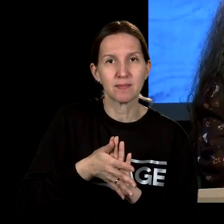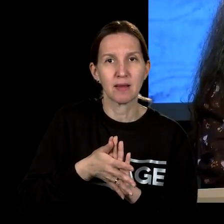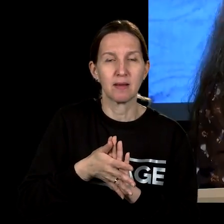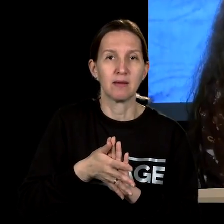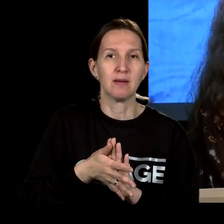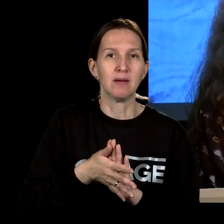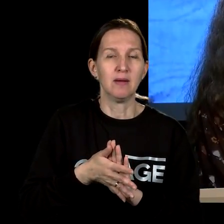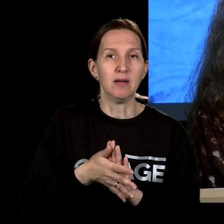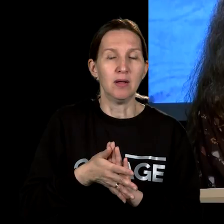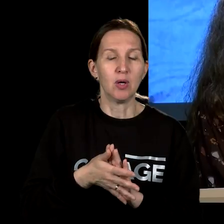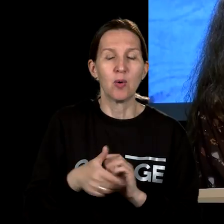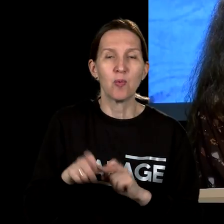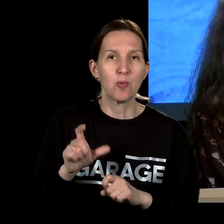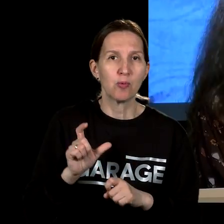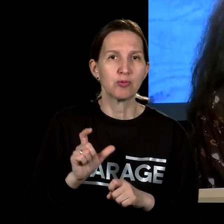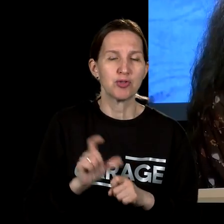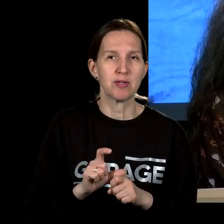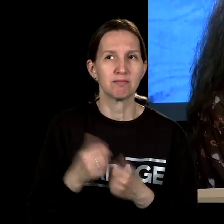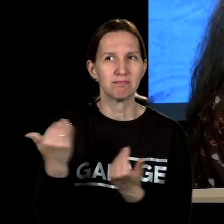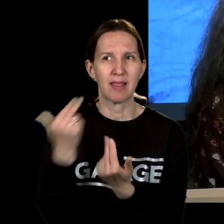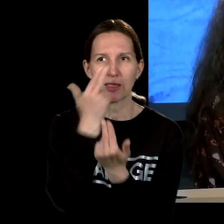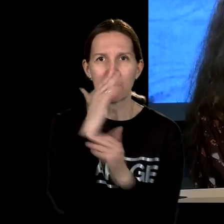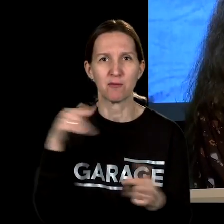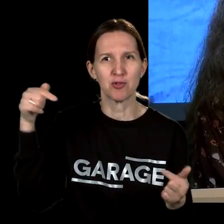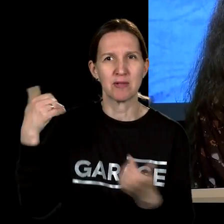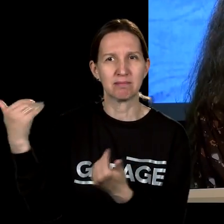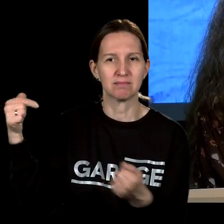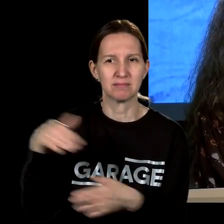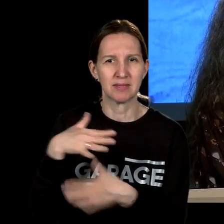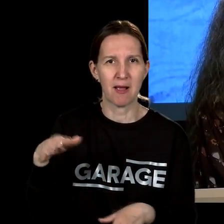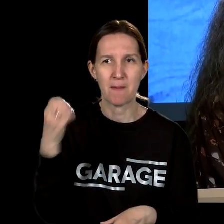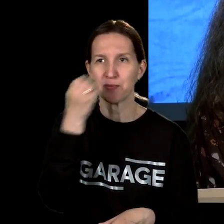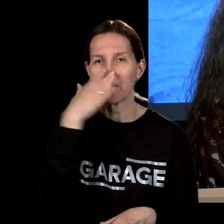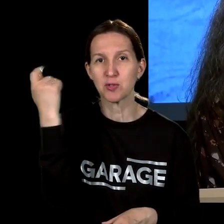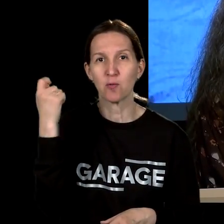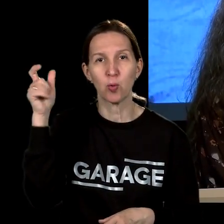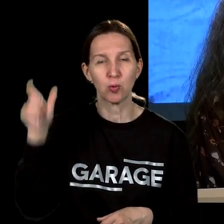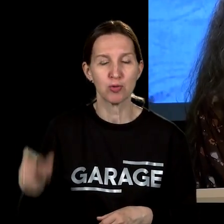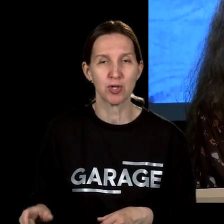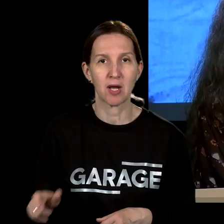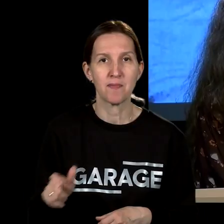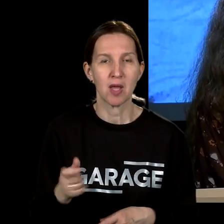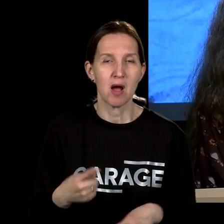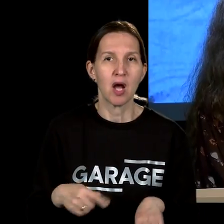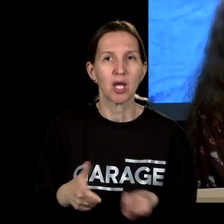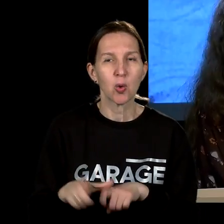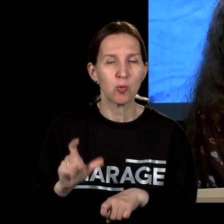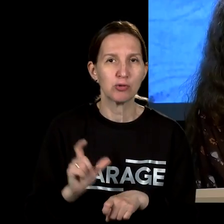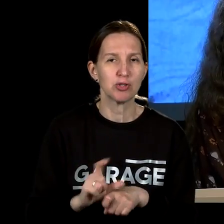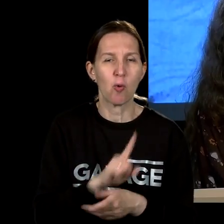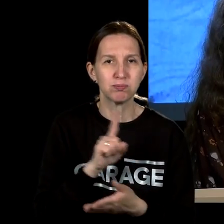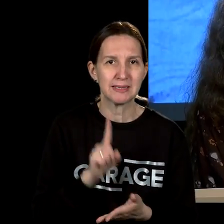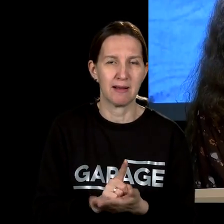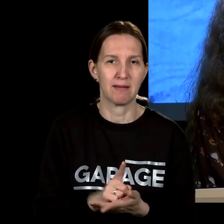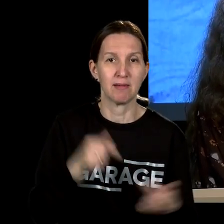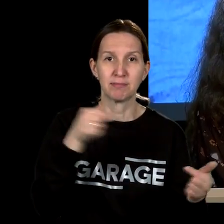господи, это что же у меня такое, очень непривычный для японского художника, но тоже такой же